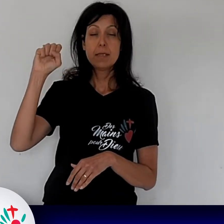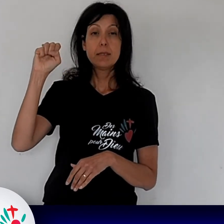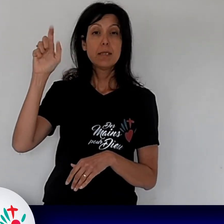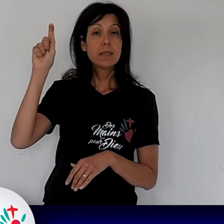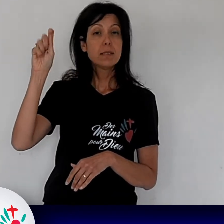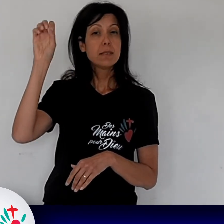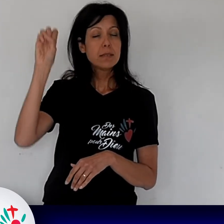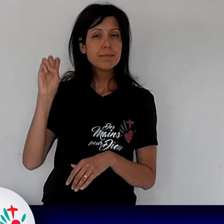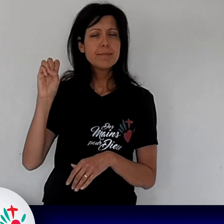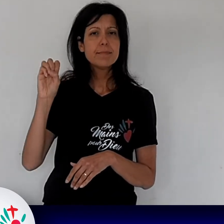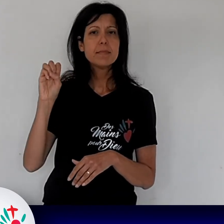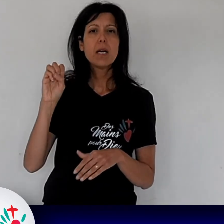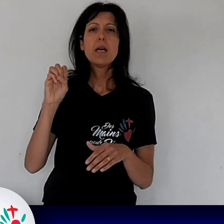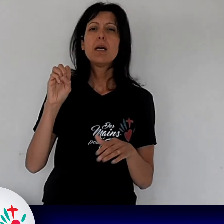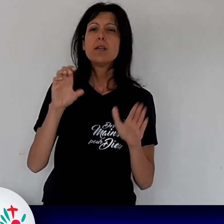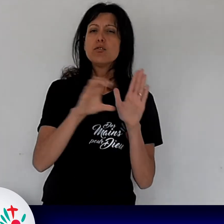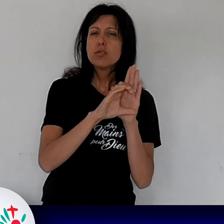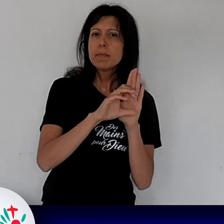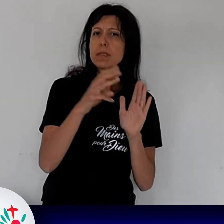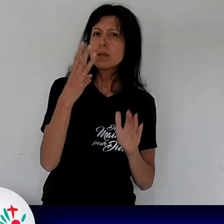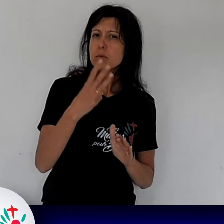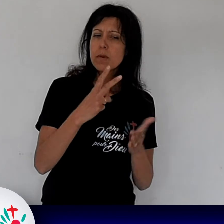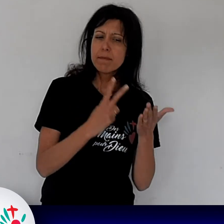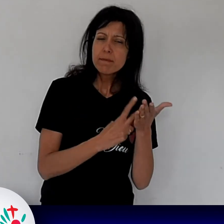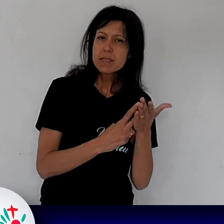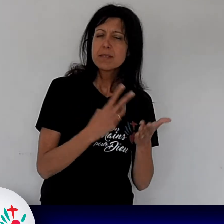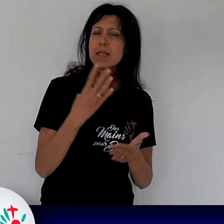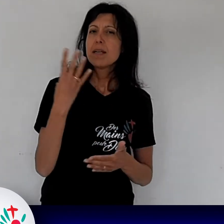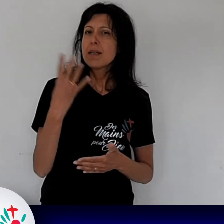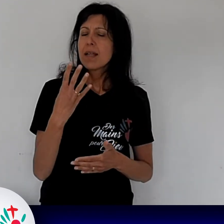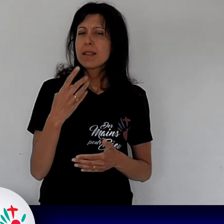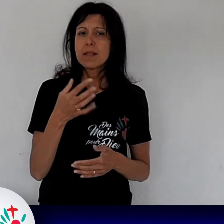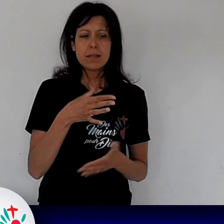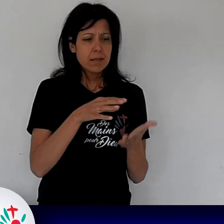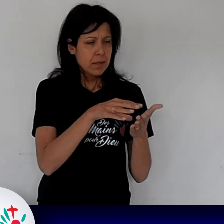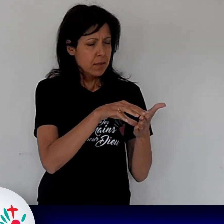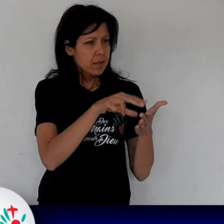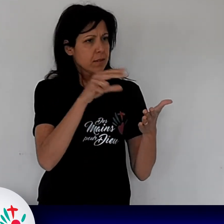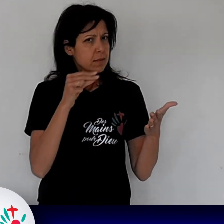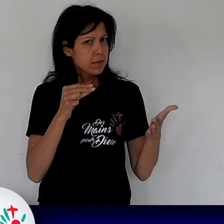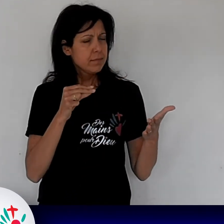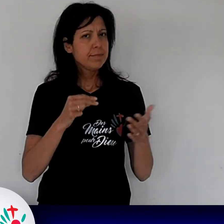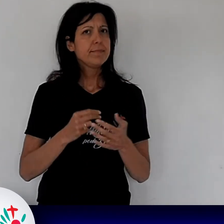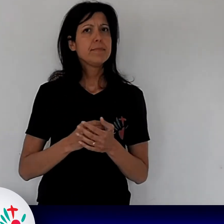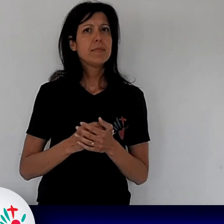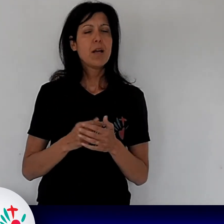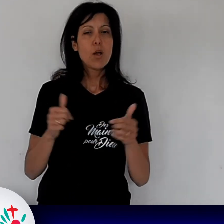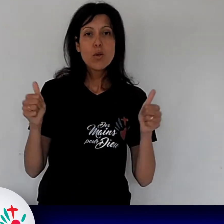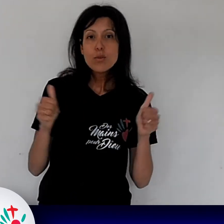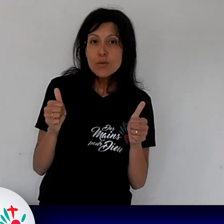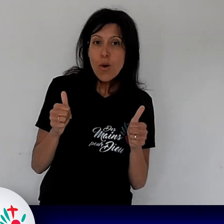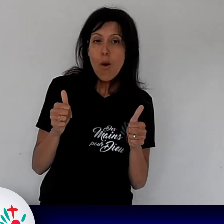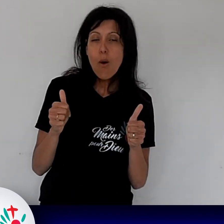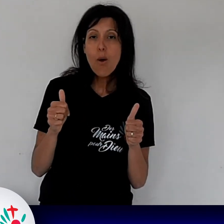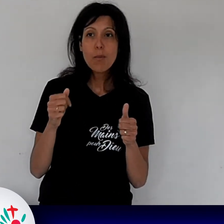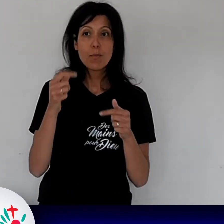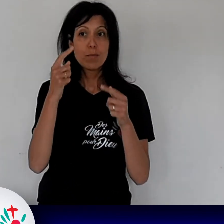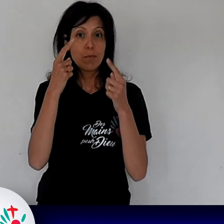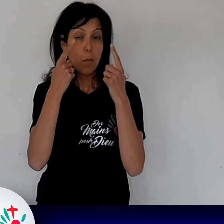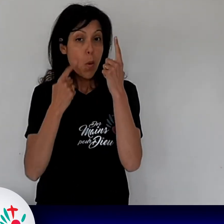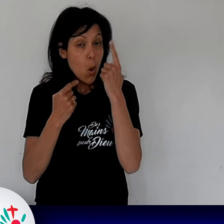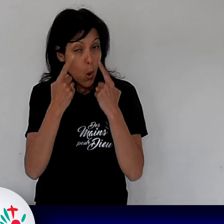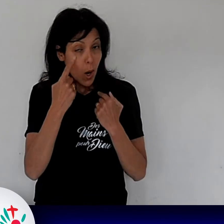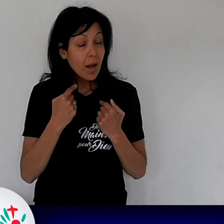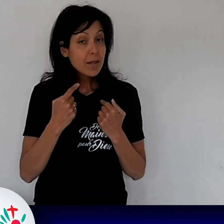pleurer et un temps pour rire. » Alors, je ne sais pas comment on les appelle ces muscles, il y en